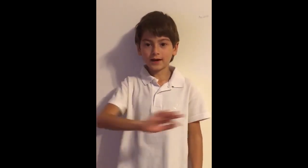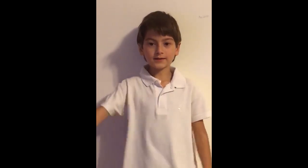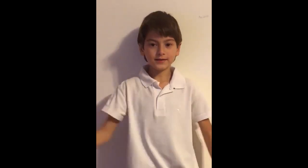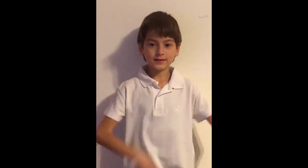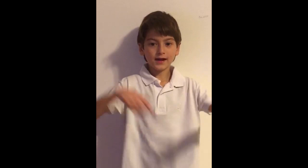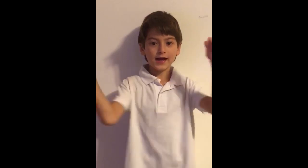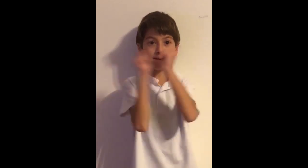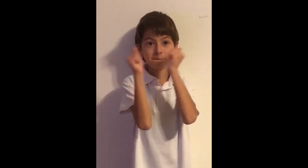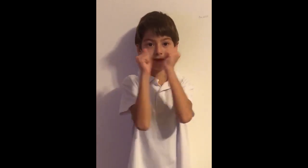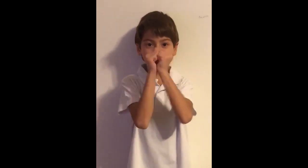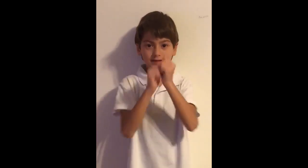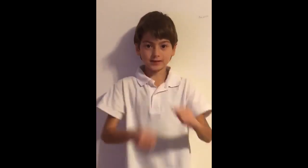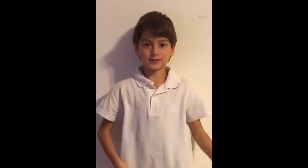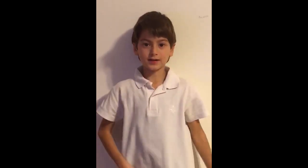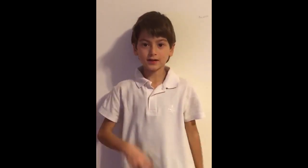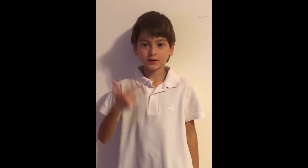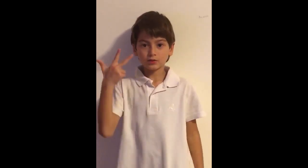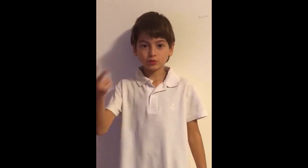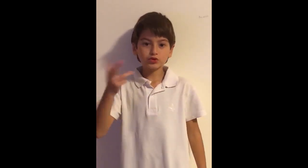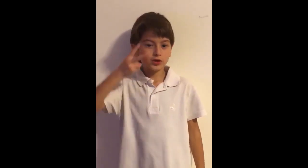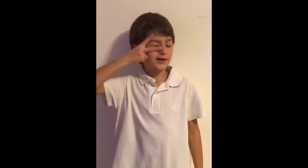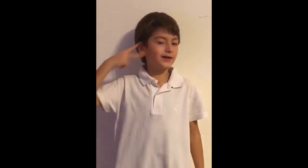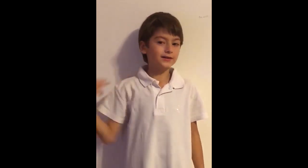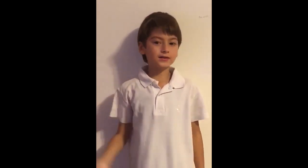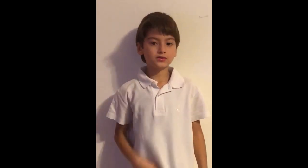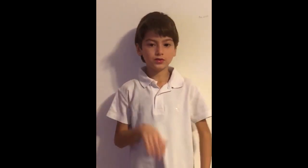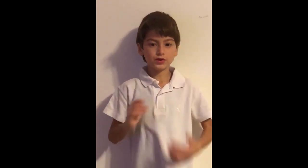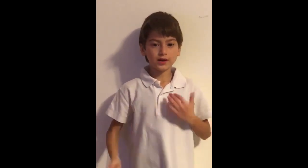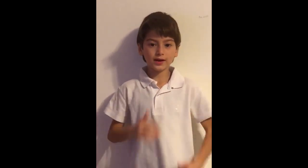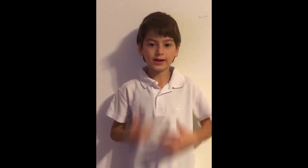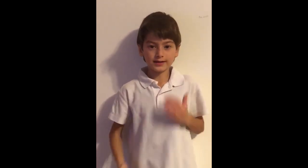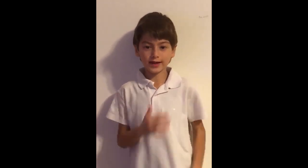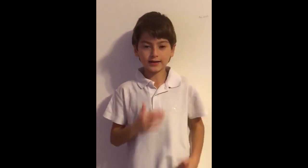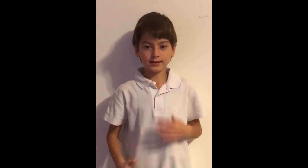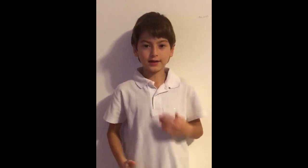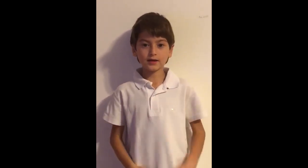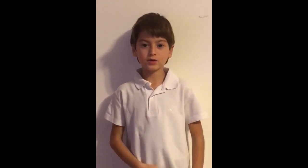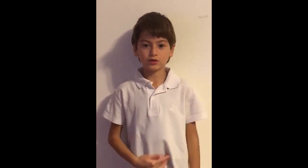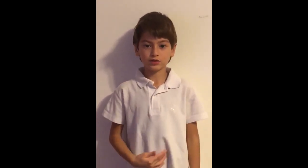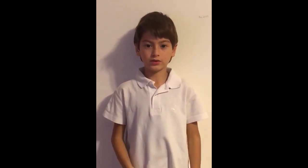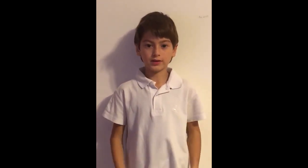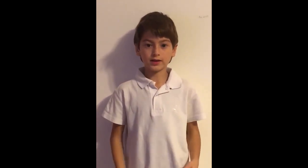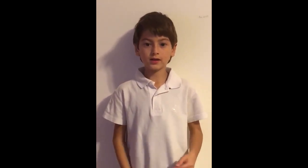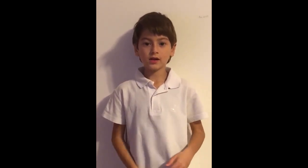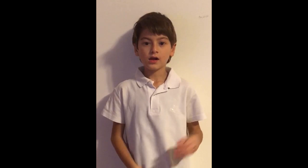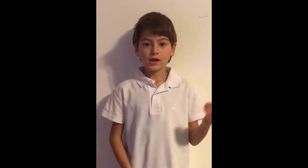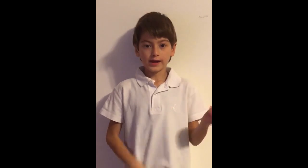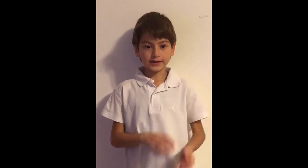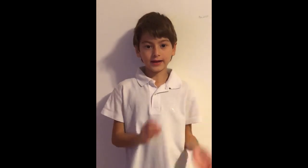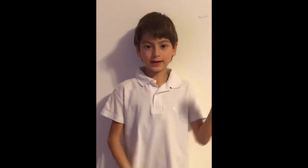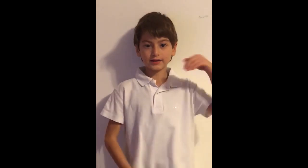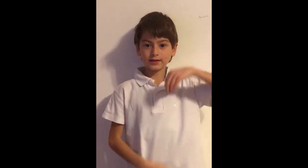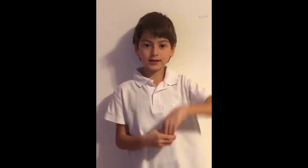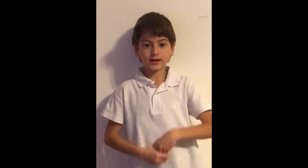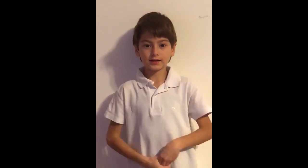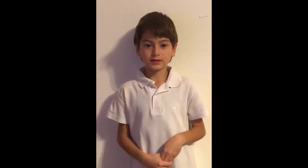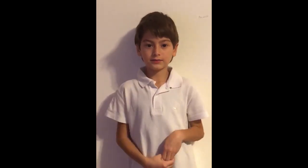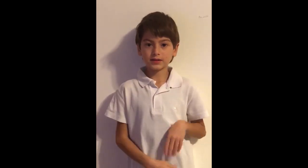Haydi hep birlikte 3 Aralık Dünya Engelliler Günü'nde engelleri kaldırmak